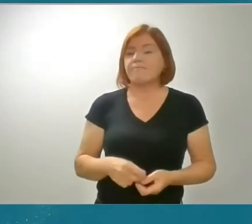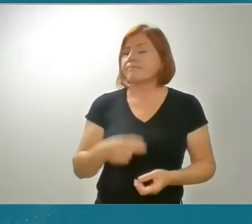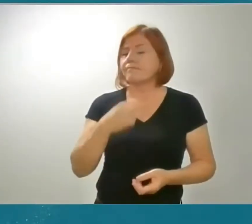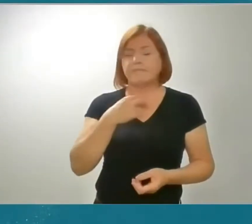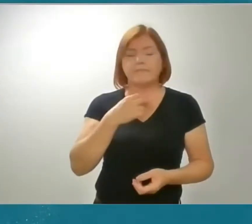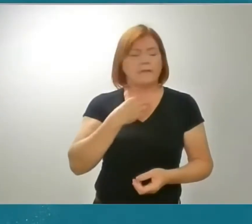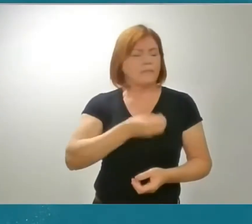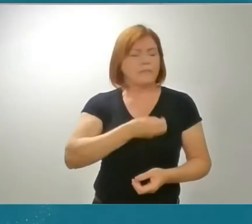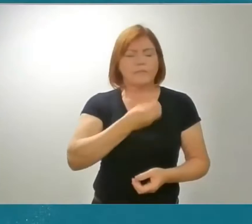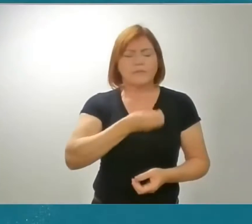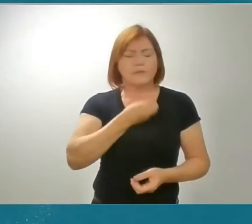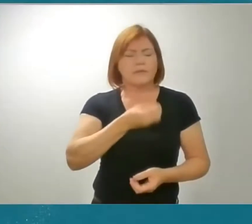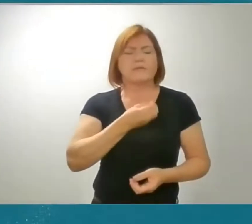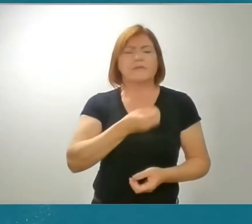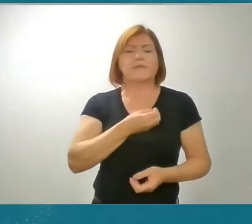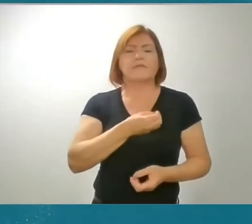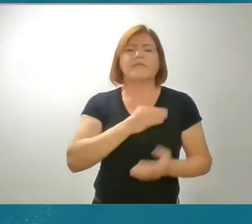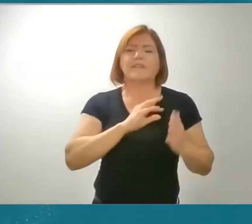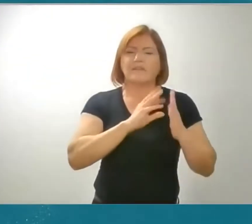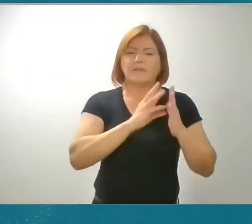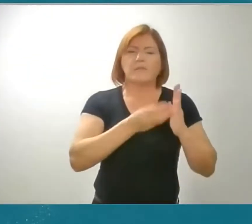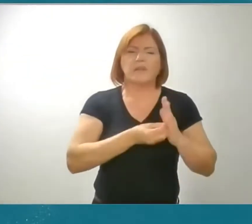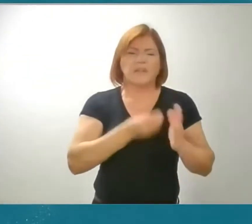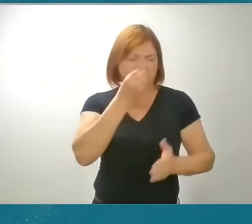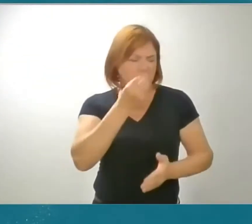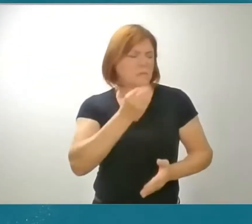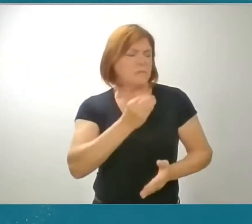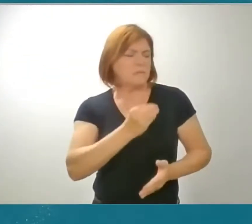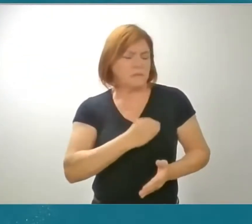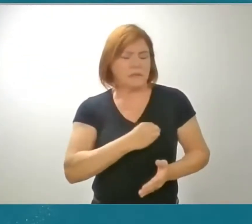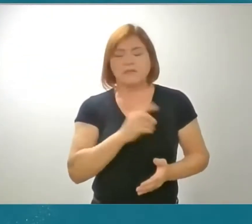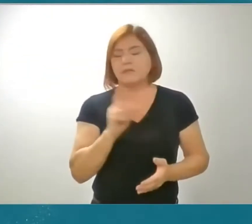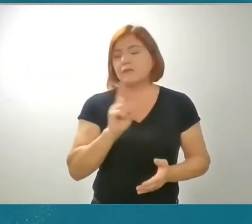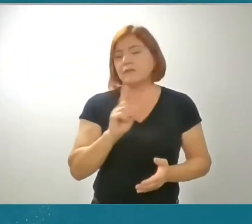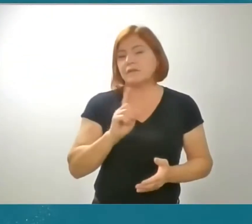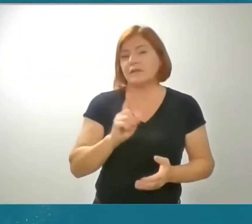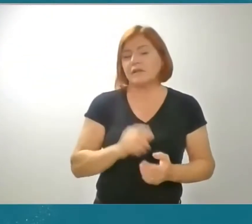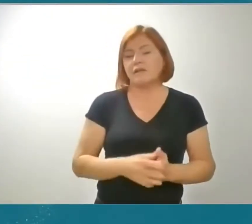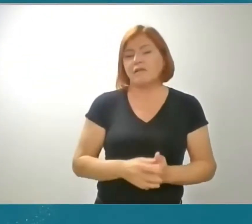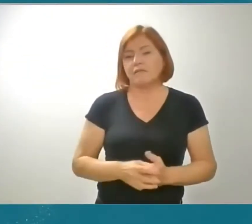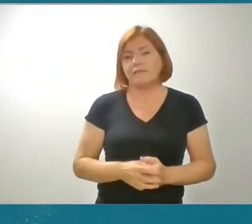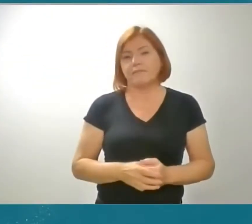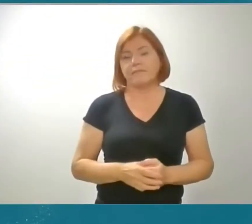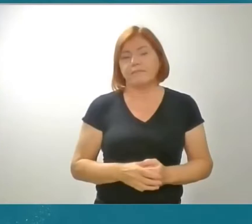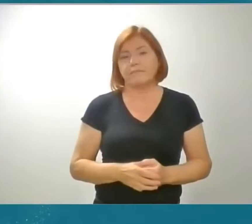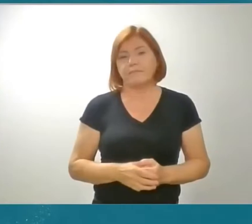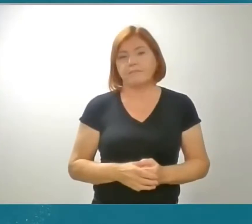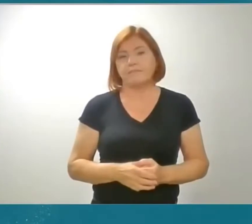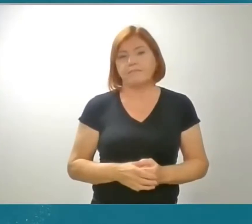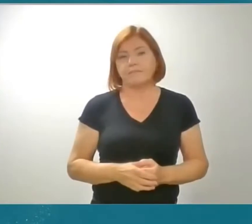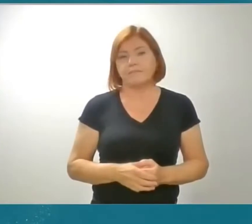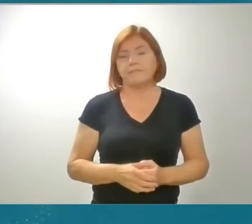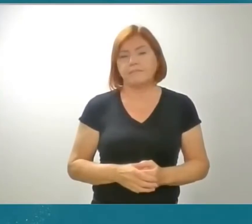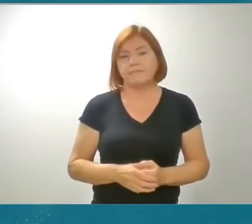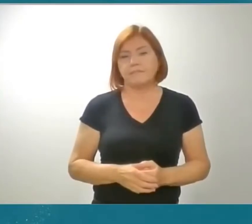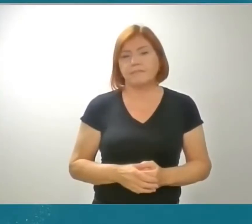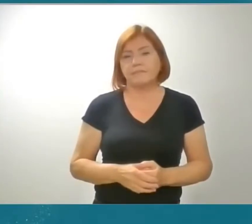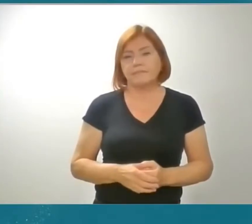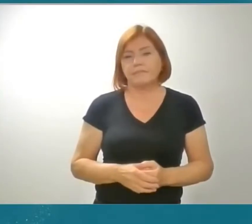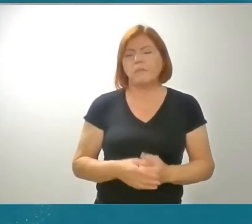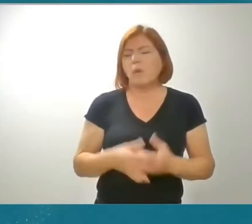tudo. Preparar comida para os seus membros, seus filhos. Preparar roupa, né? E acudir os